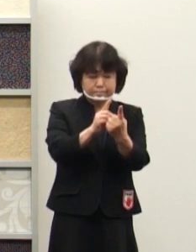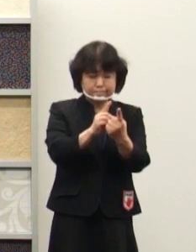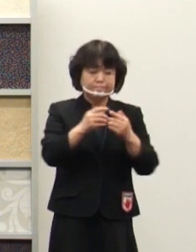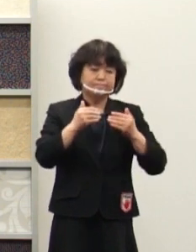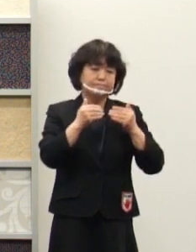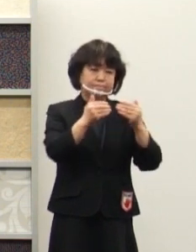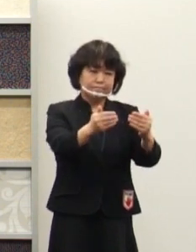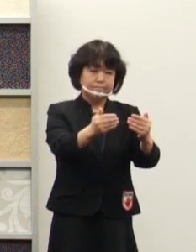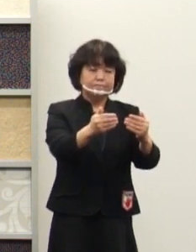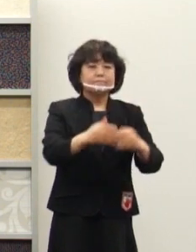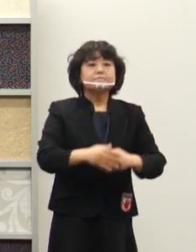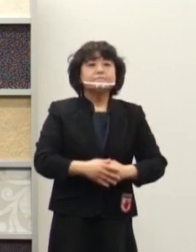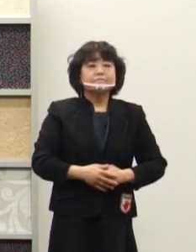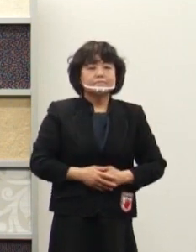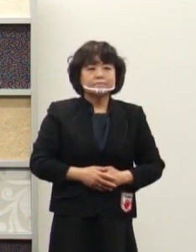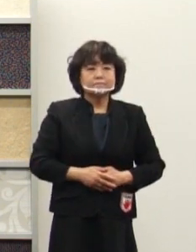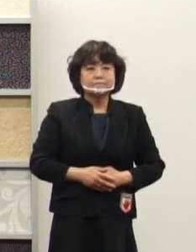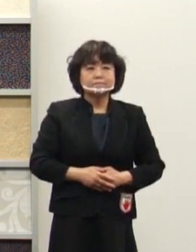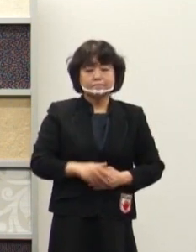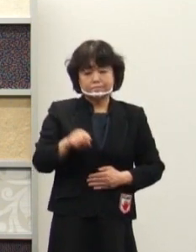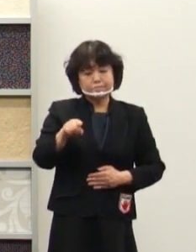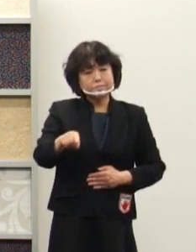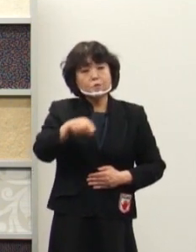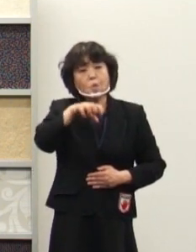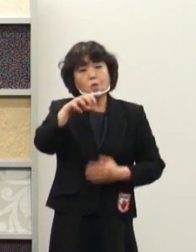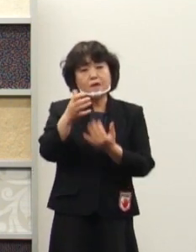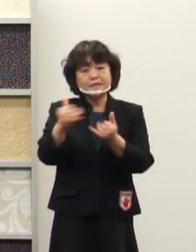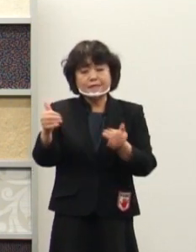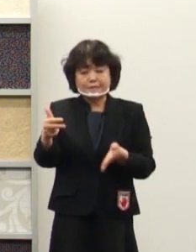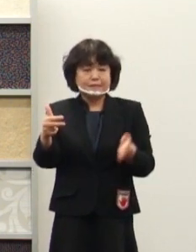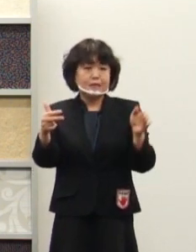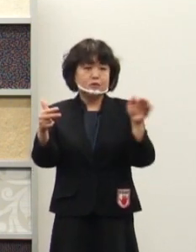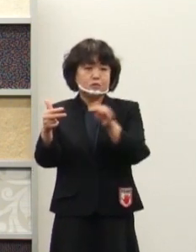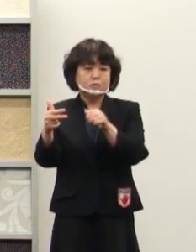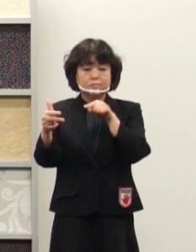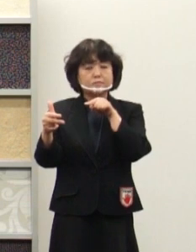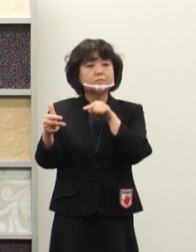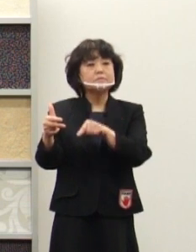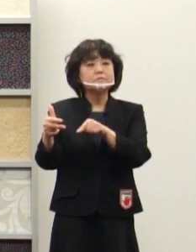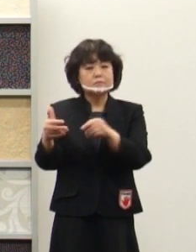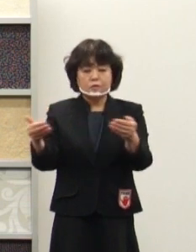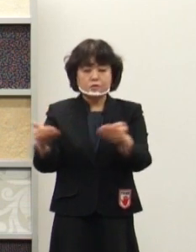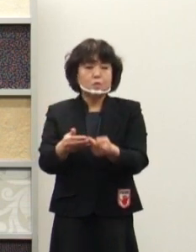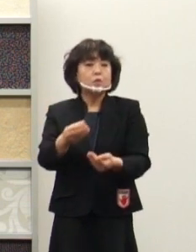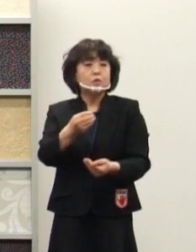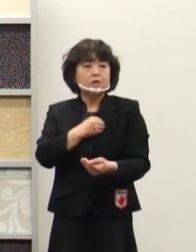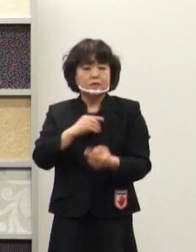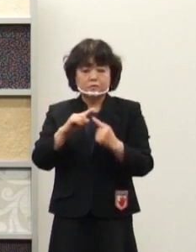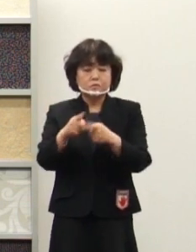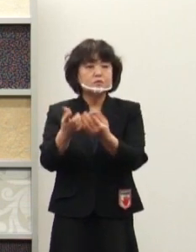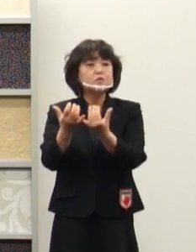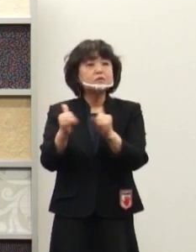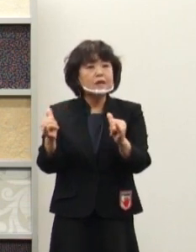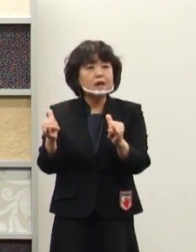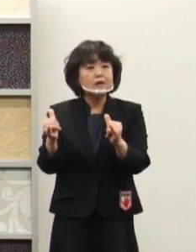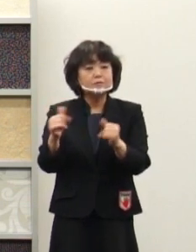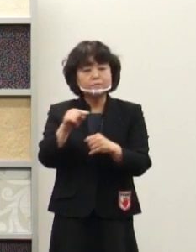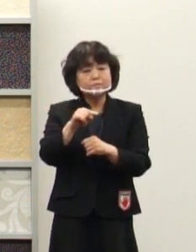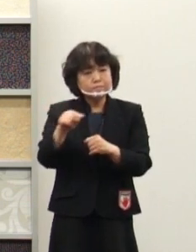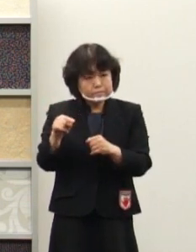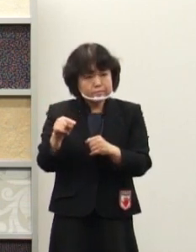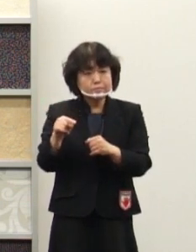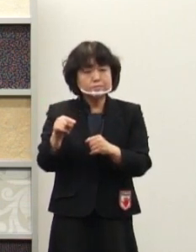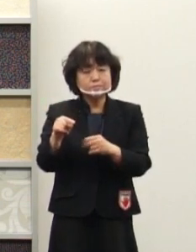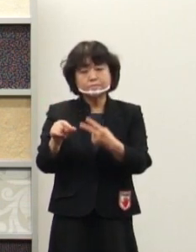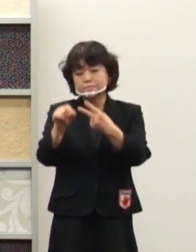。まず高齢者施設についてですが、施設職員及び入所者とも先月